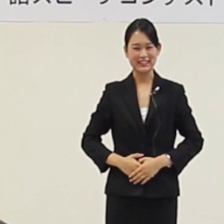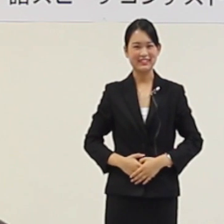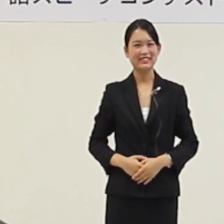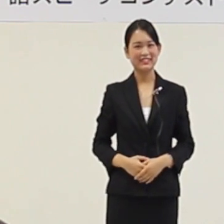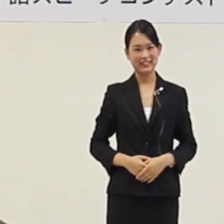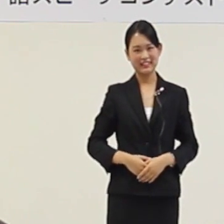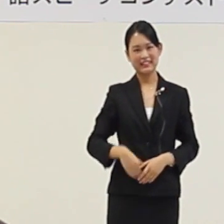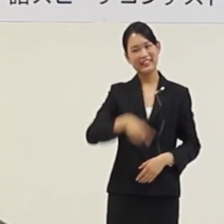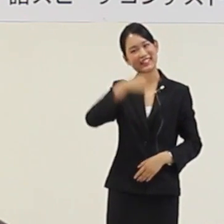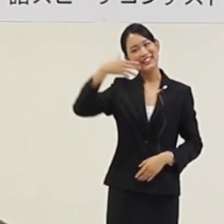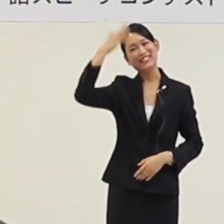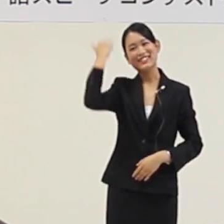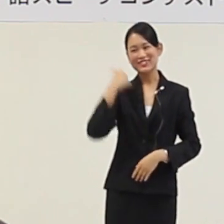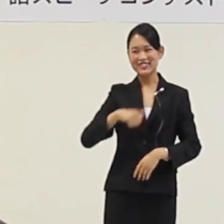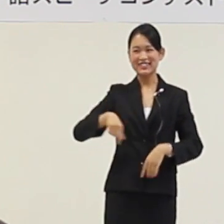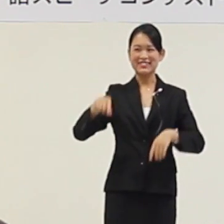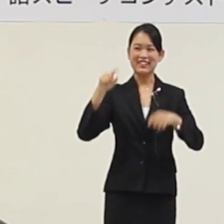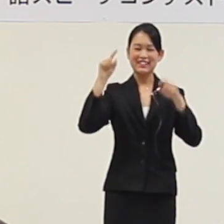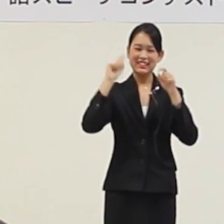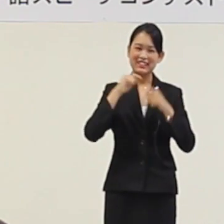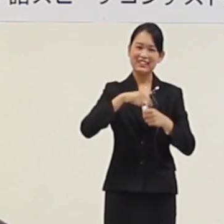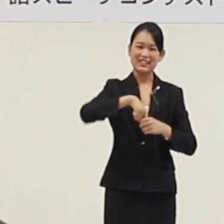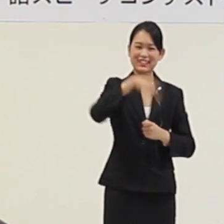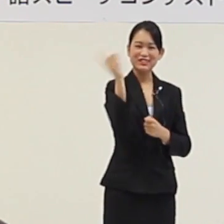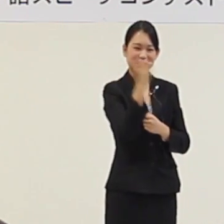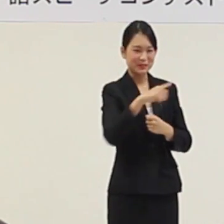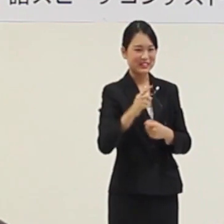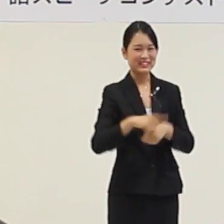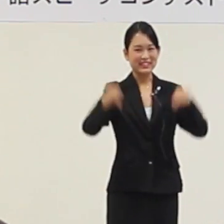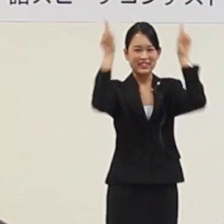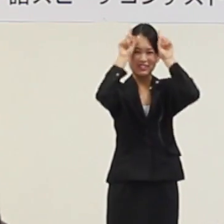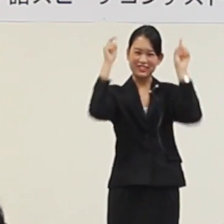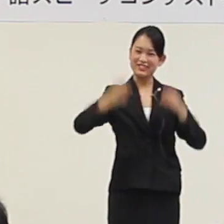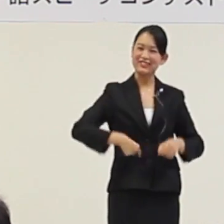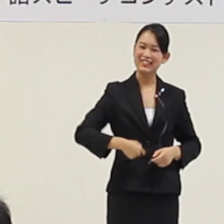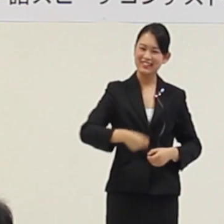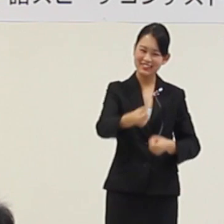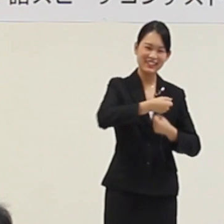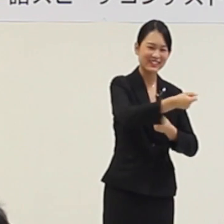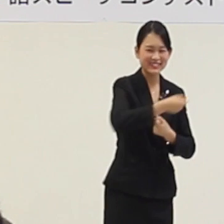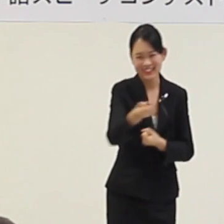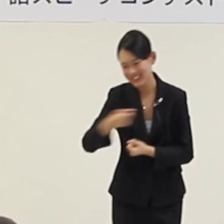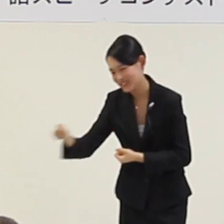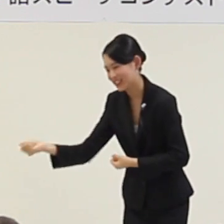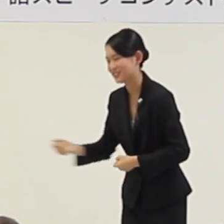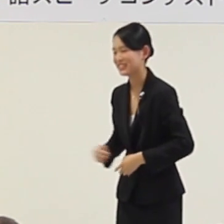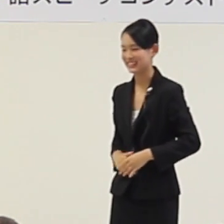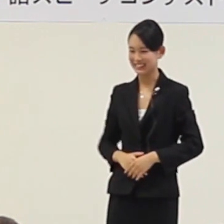。一寸法師は刀を振り回し、鬼のお腹の中を刺してまいりました。